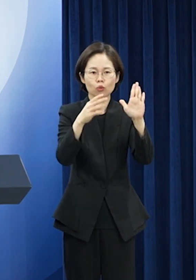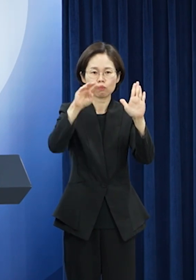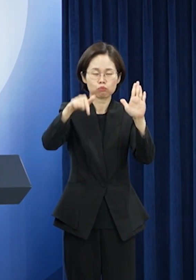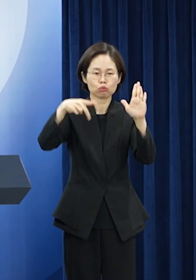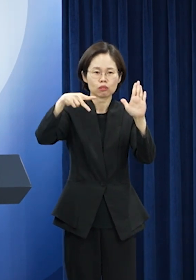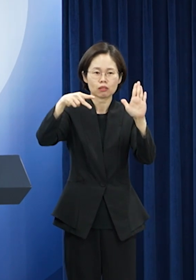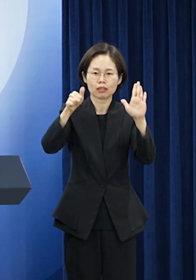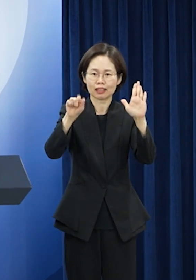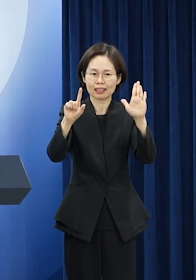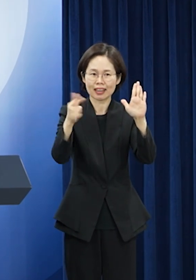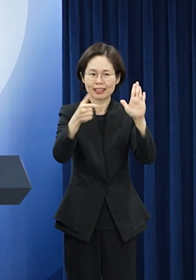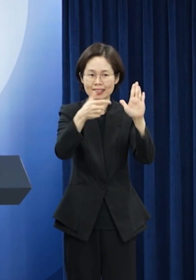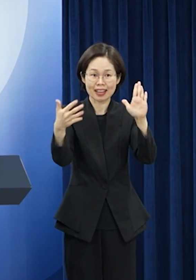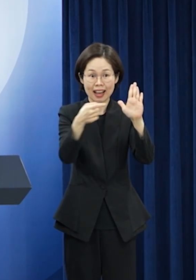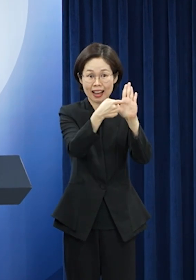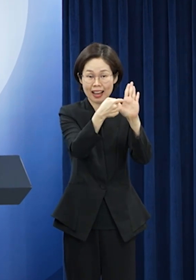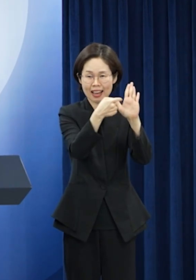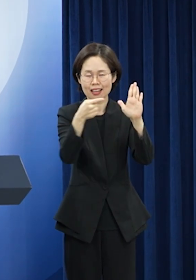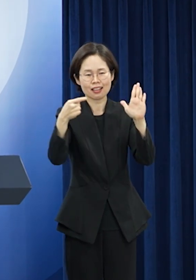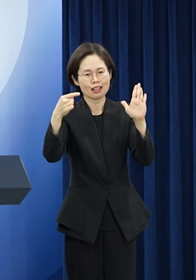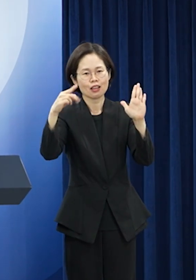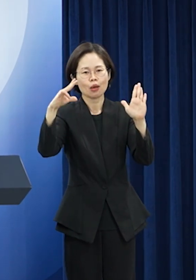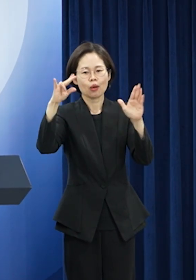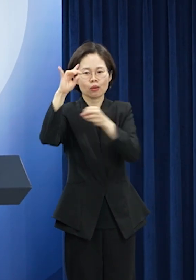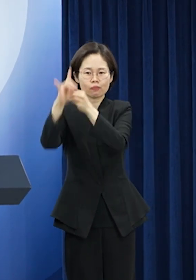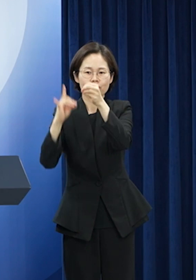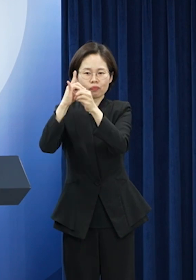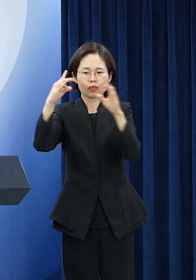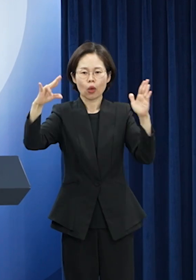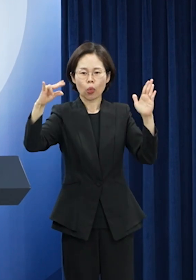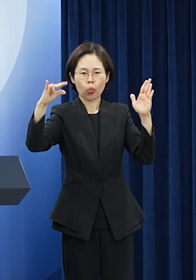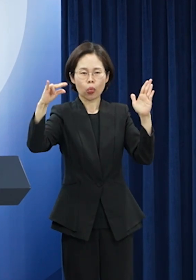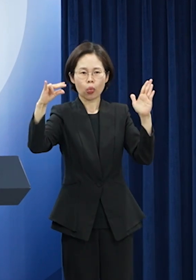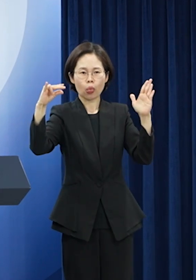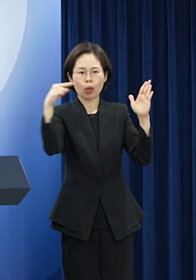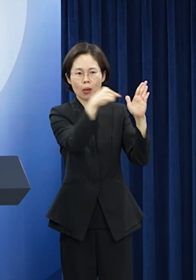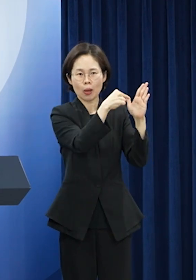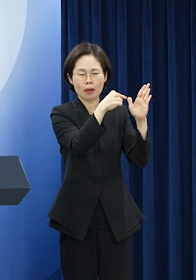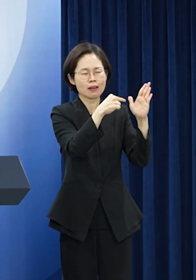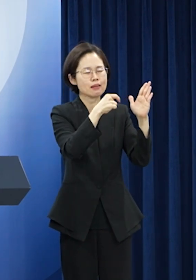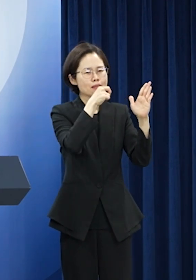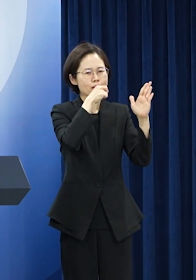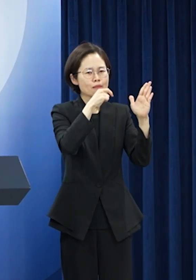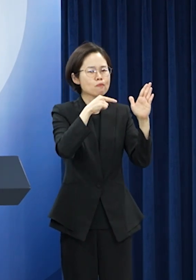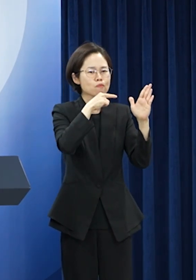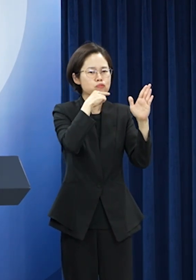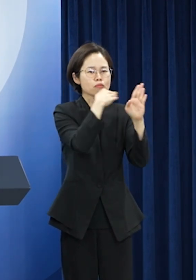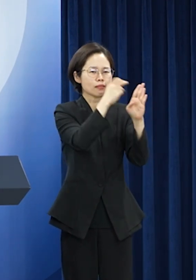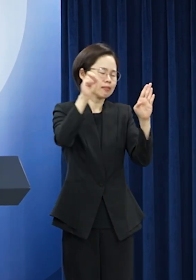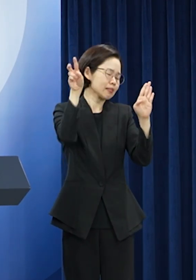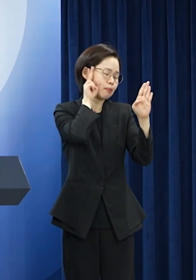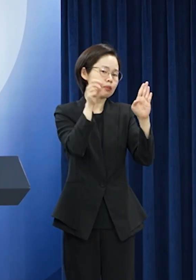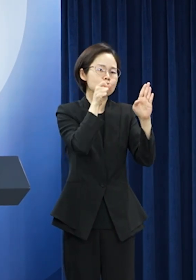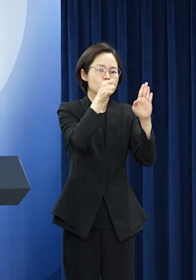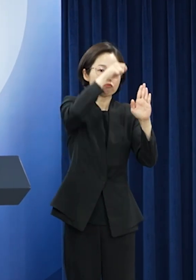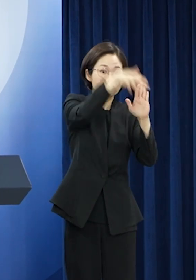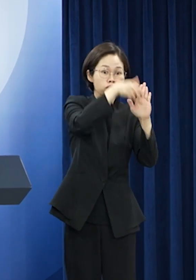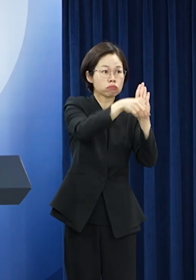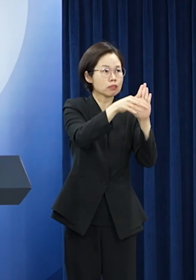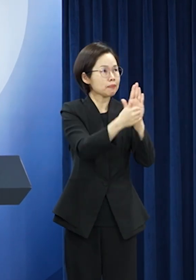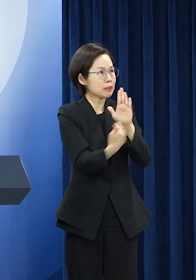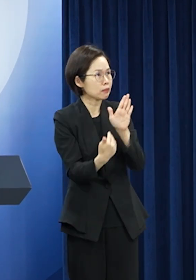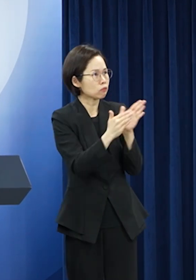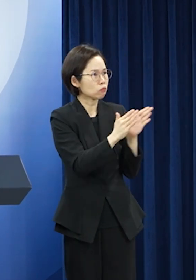안테나 설치로 위성 영상 모니터링을 고도화하여 북측 댐의 예고 없는 방류에